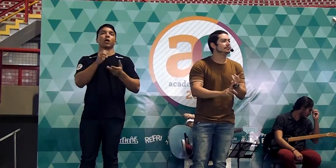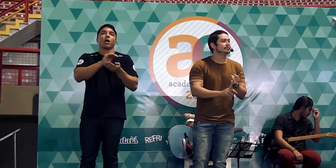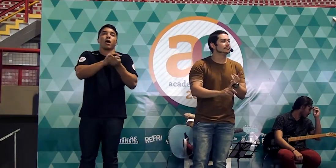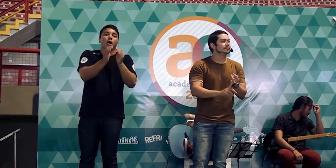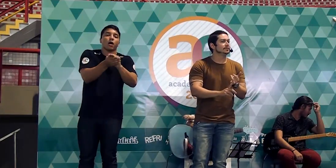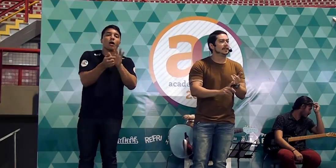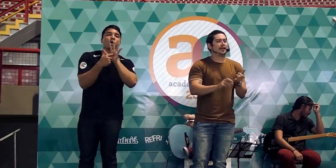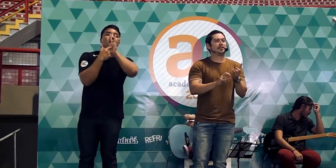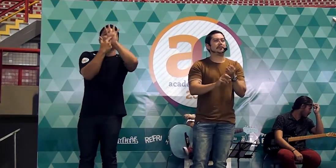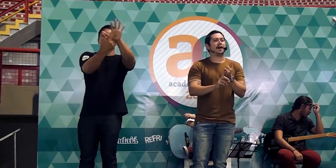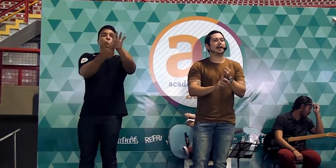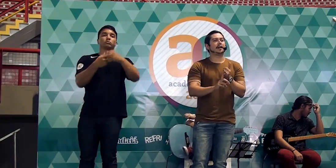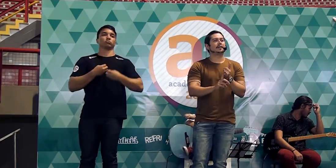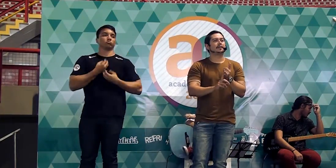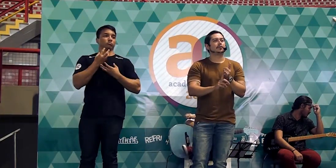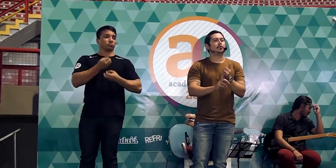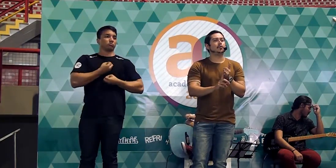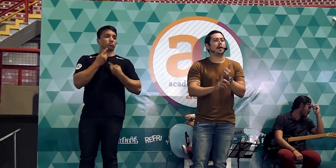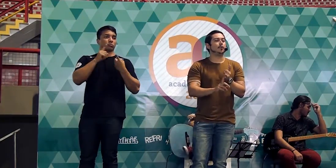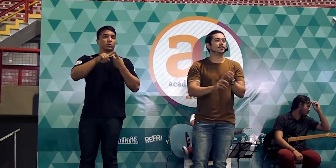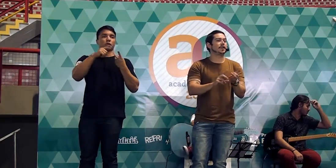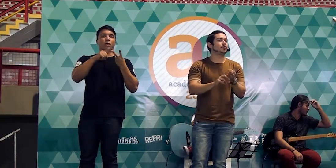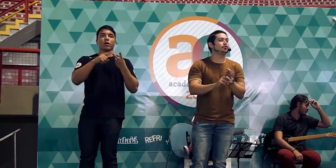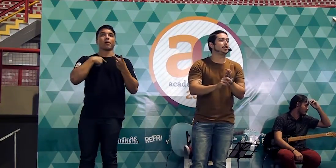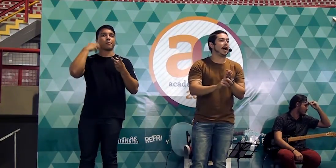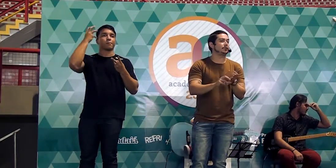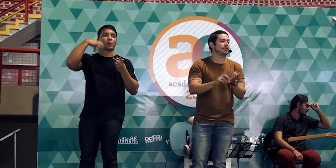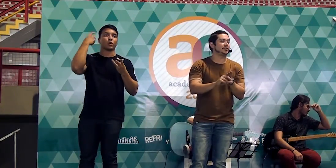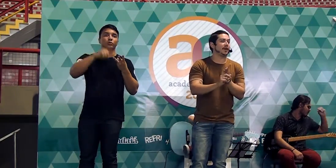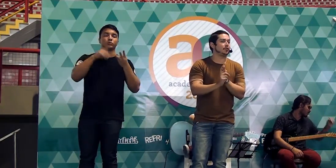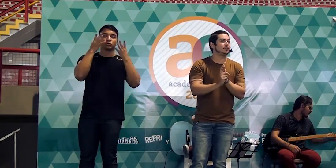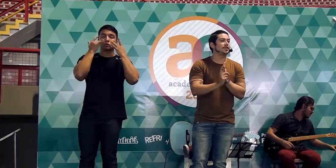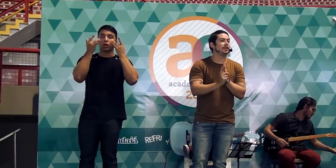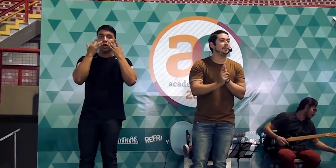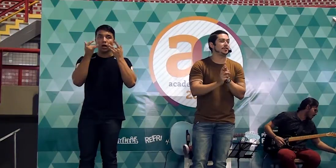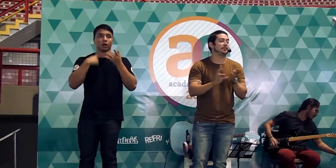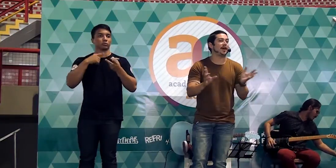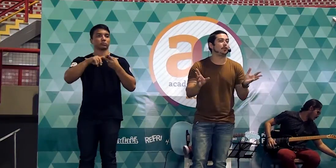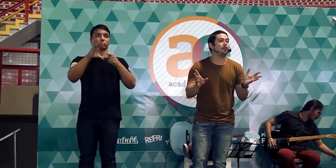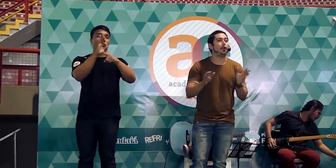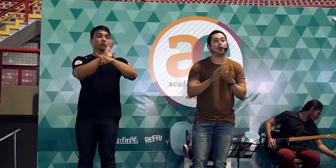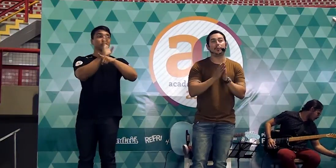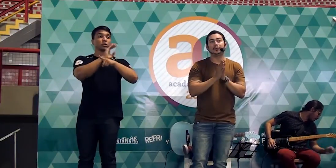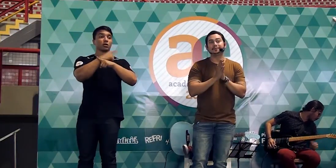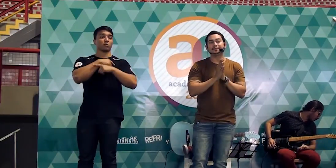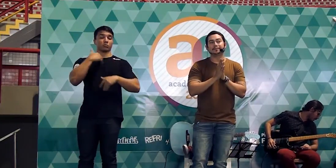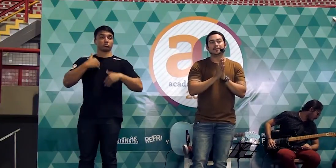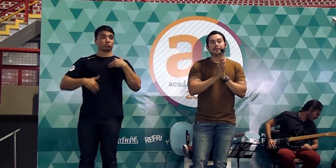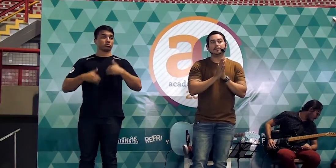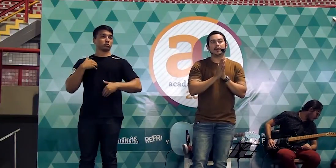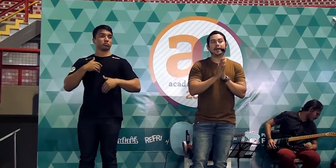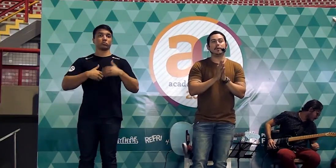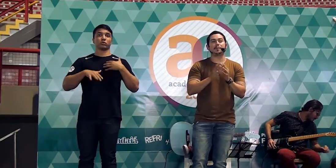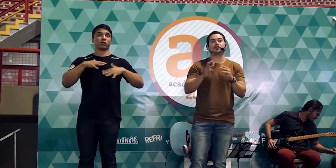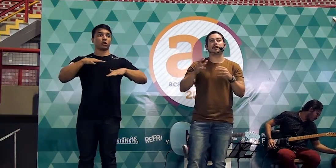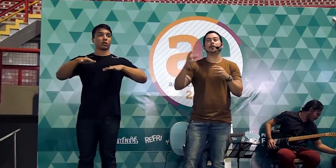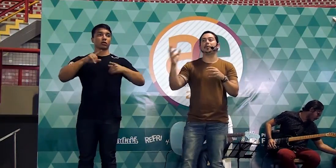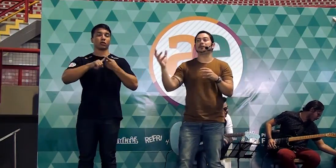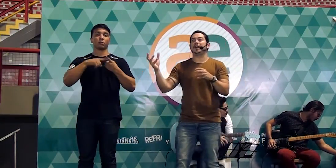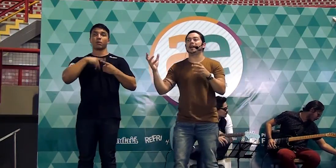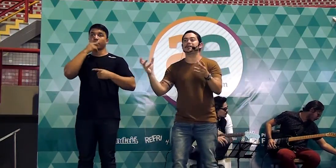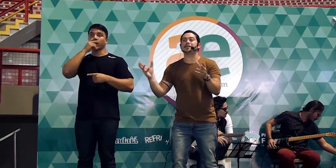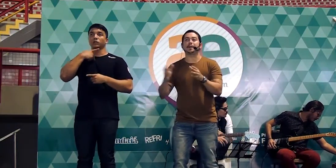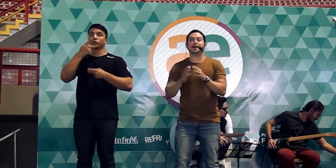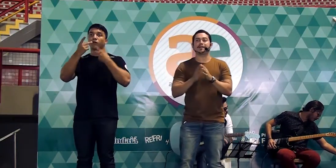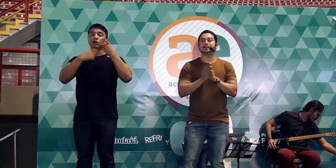arte, a gente fala com a música, com o teatro, a gente fala com o cinema, a gente fala com o corpo. Porque uma pessoa que não